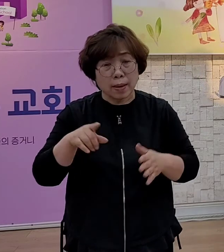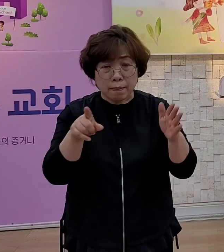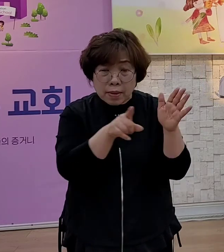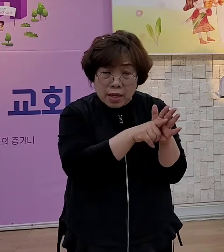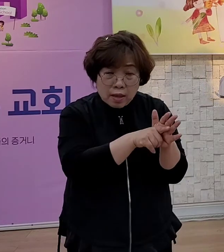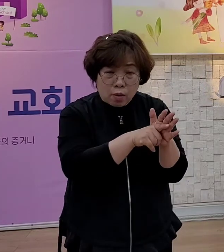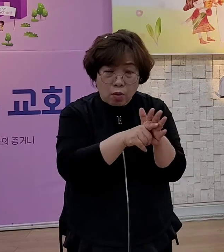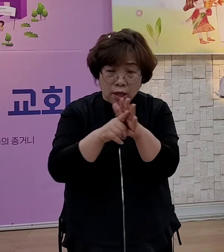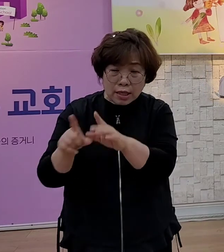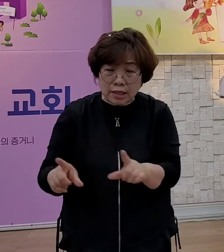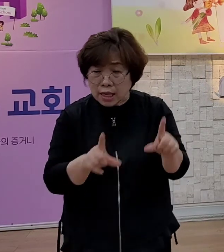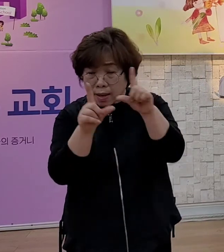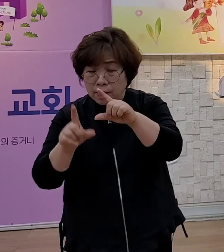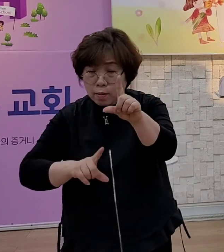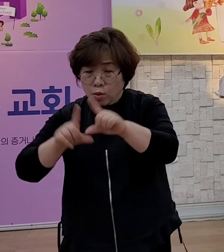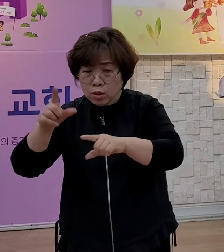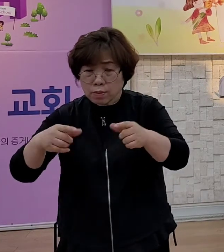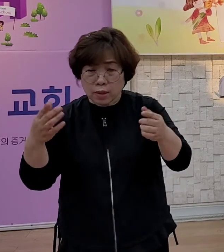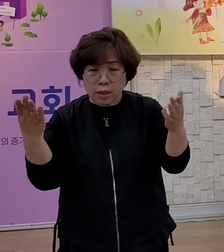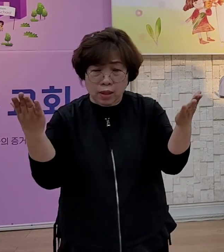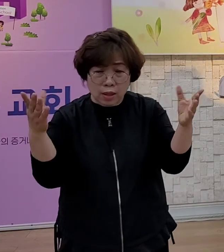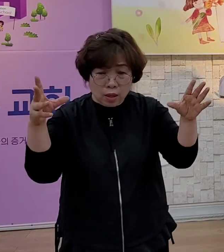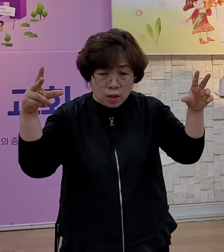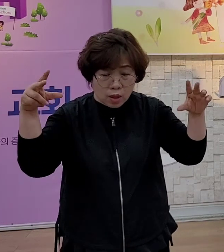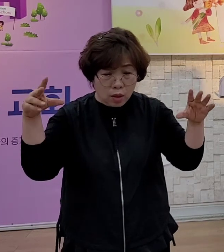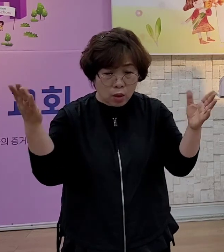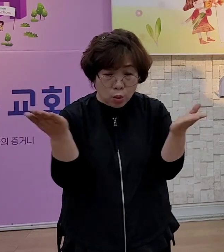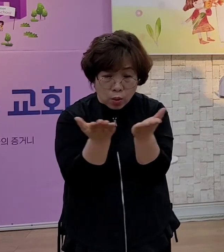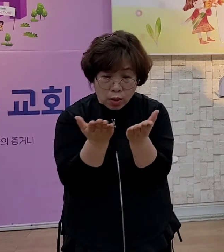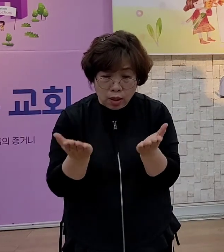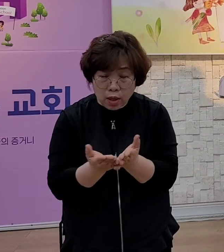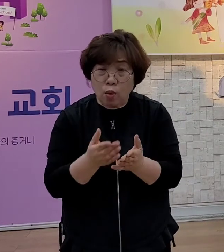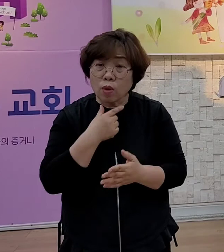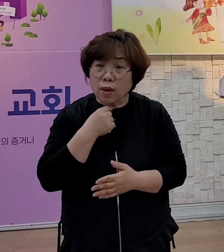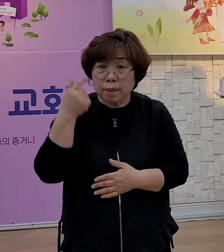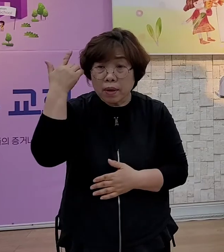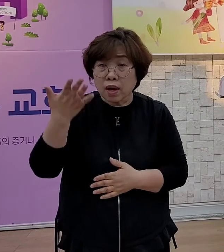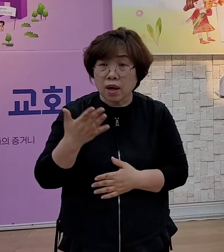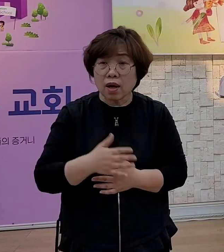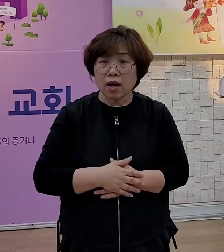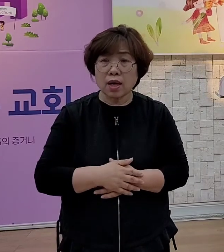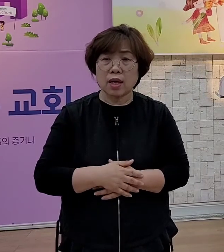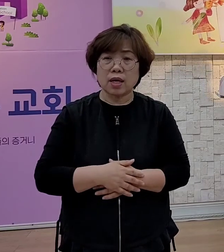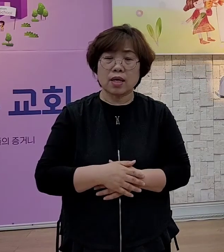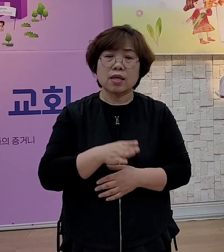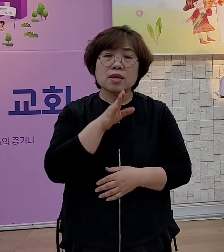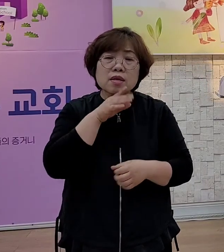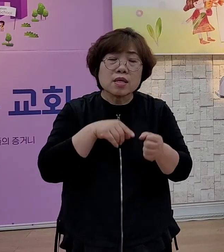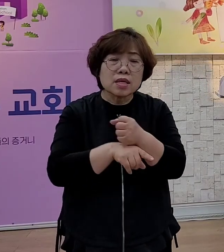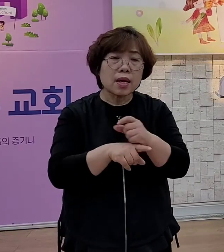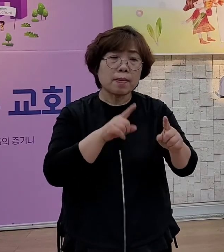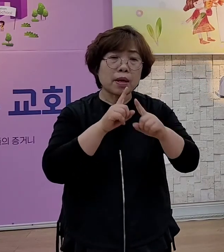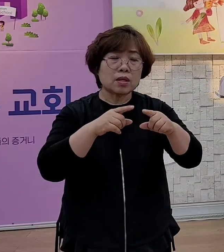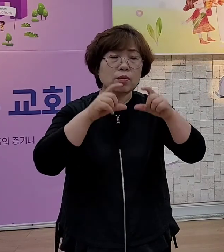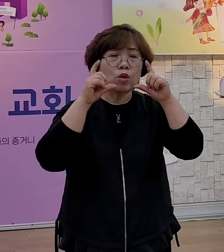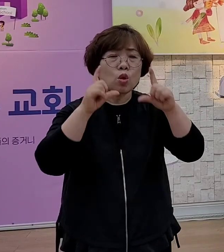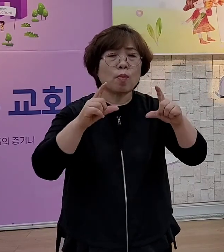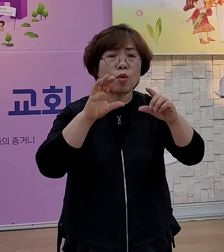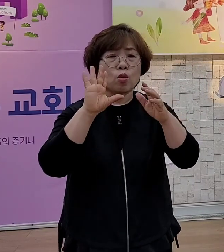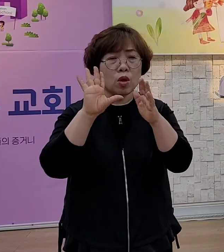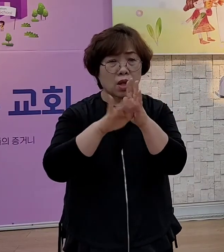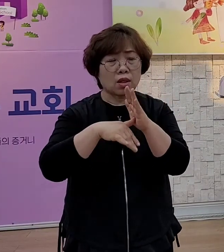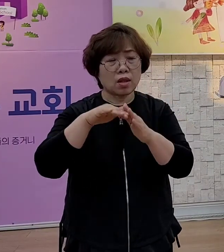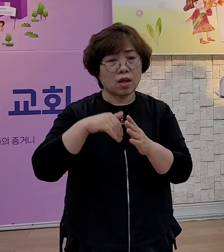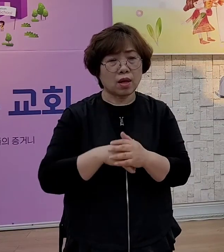일치하기를 원합니까? 어떻게 하라고요? 진리의 말씀이 선포될 때에 먼저 우리의 귀를,